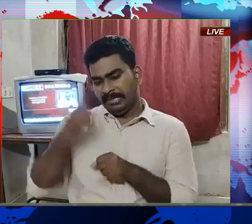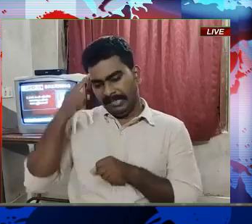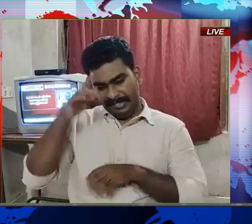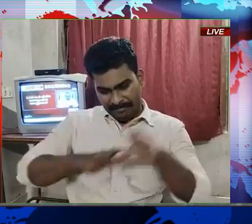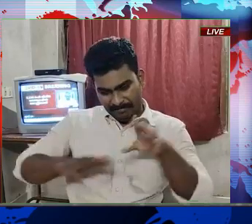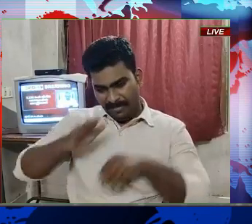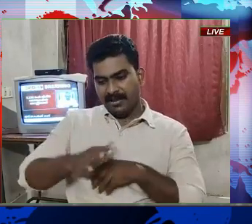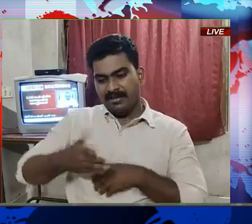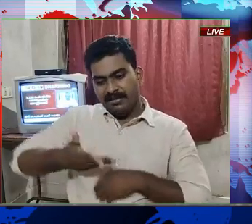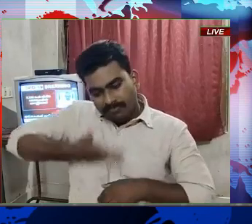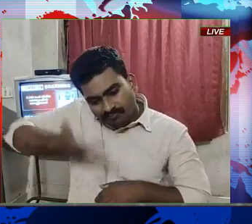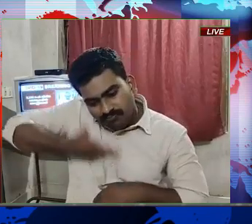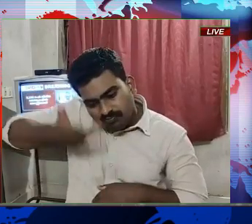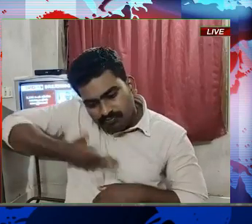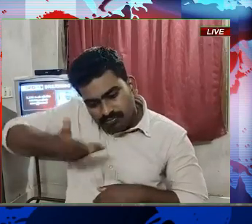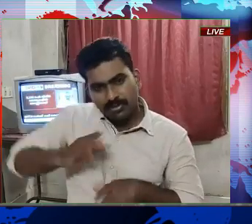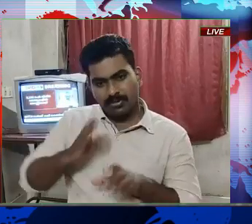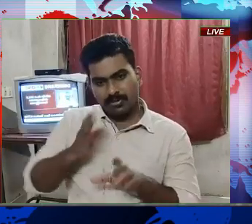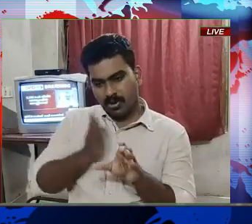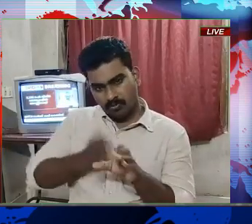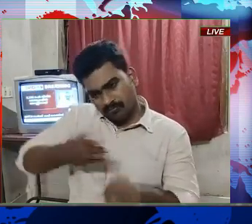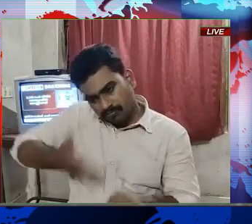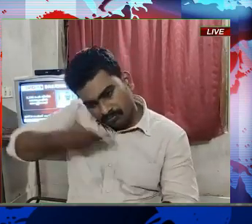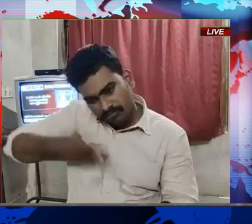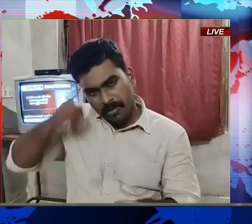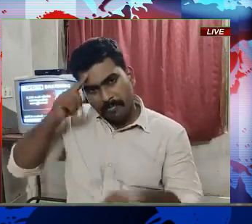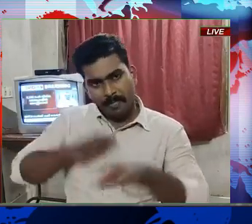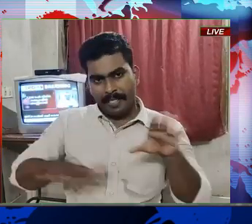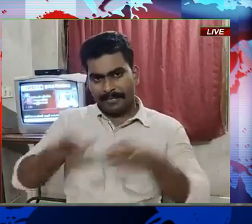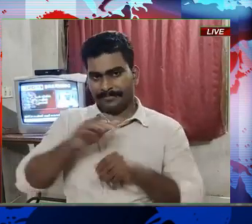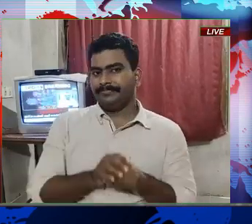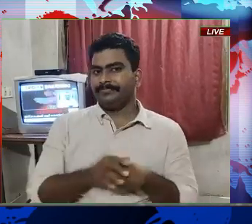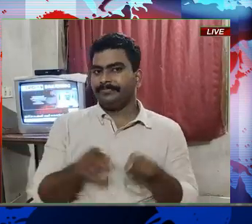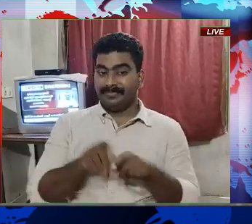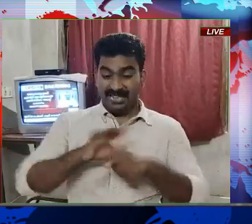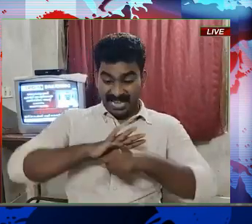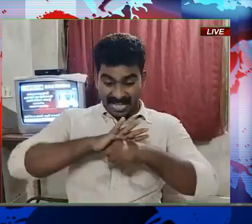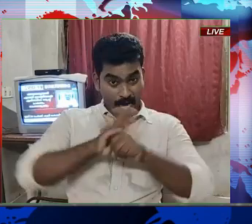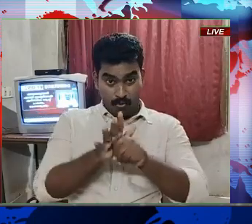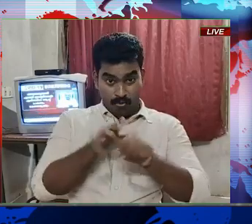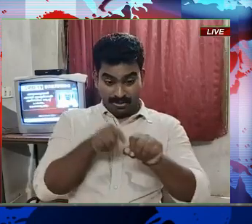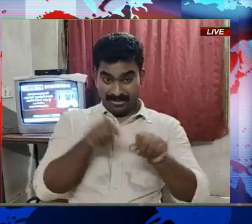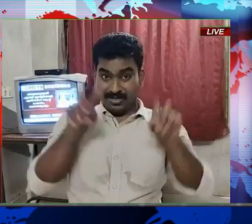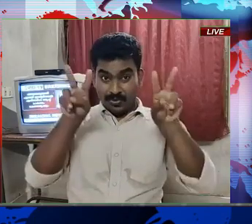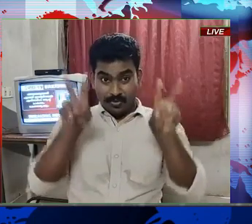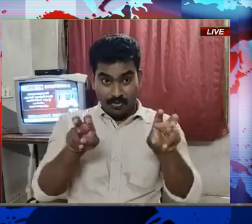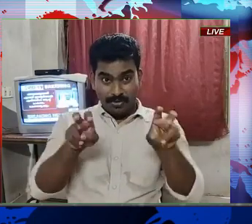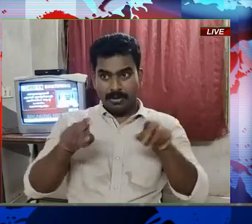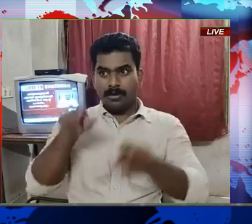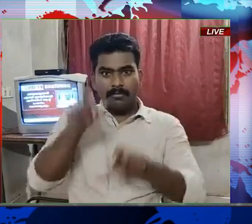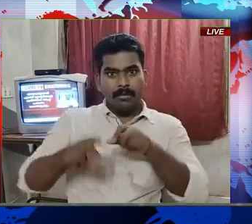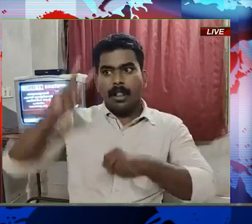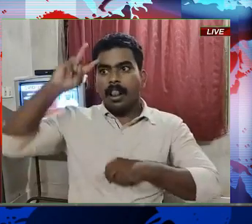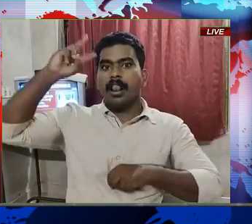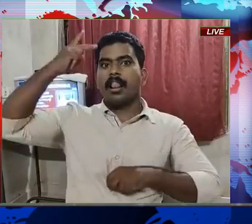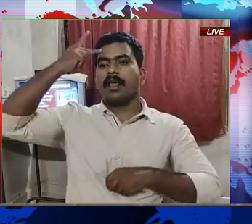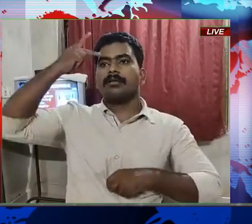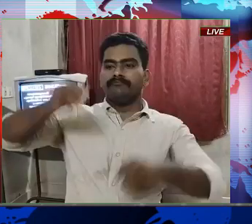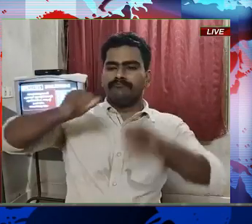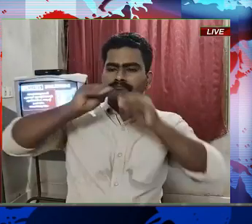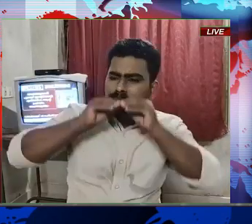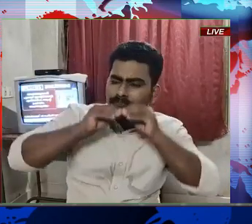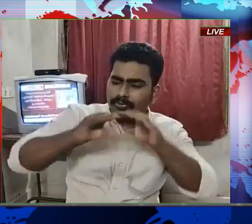വല്ലാത്ത അസ്വാസ്ഥ്യം എല്ലാവരിലും ഉണ്ടാക്കുന്നതാണ്. ഇപ്പോൾ കൊറോണ രോഗം സ്ഥിരീകരിച്ച